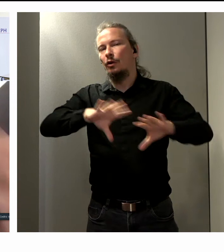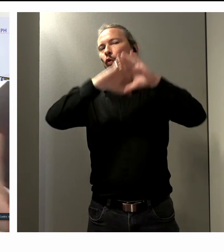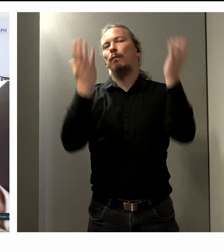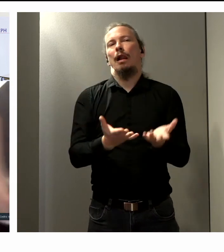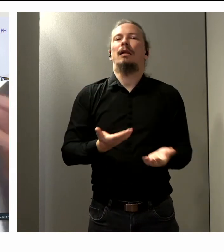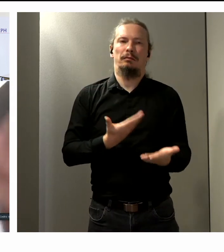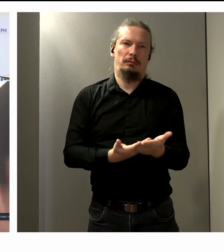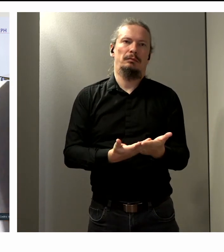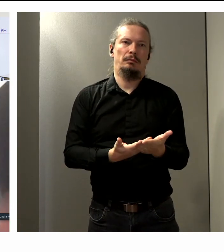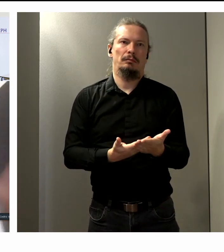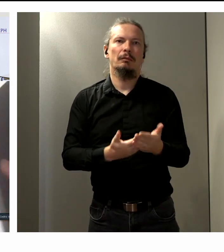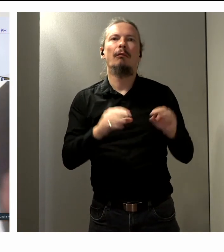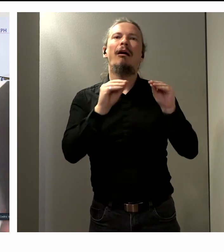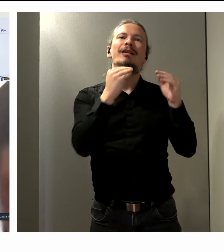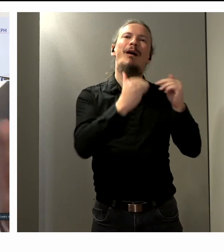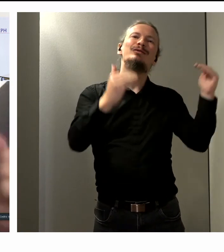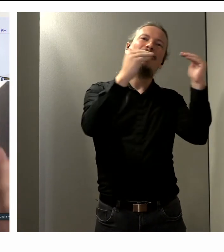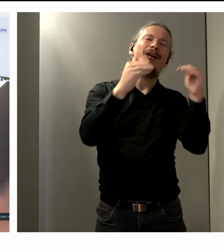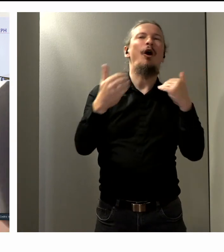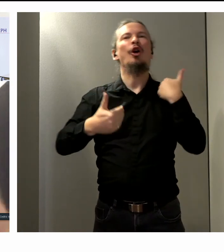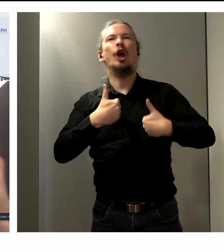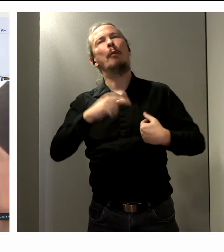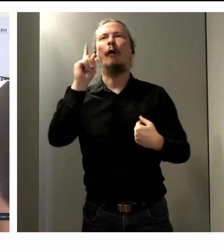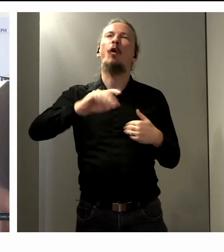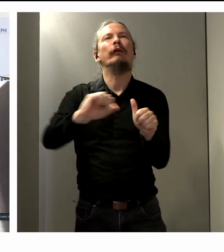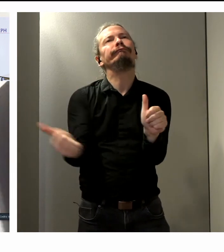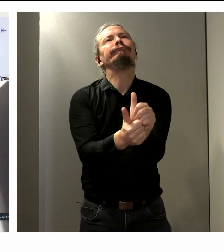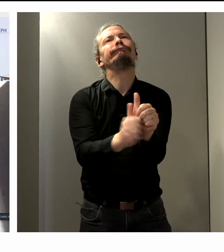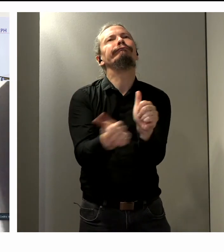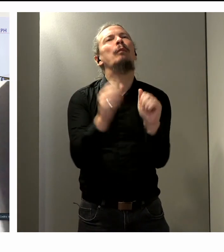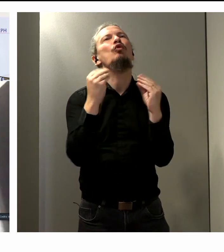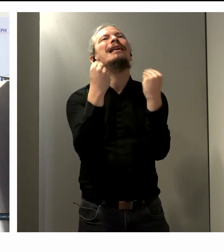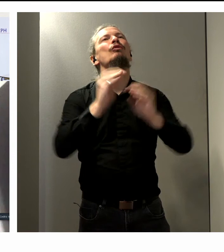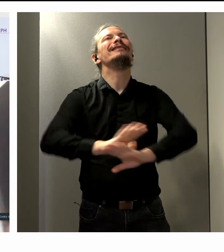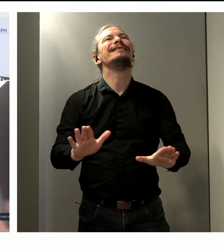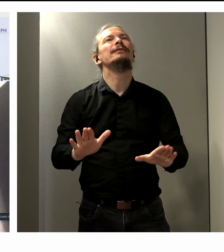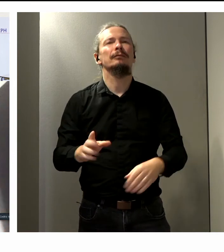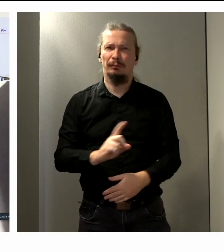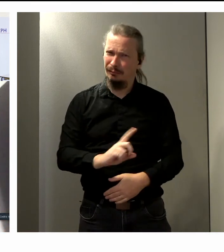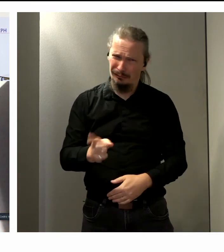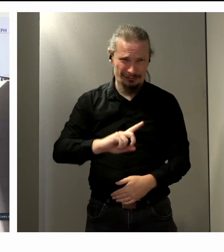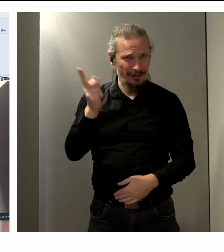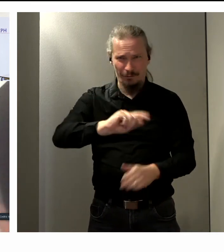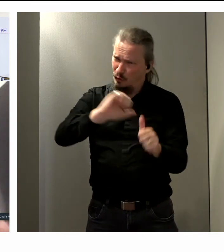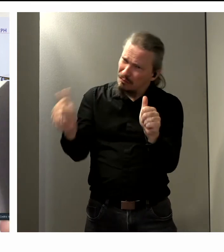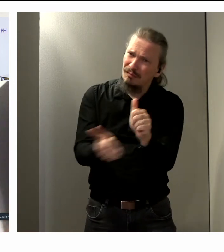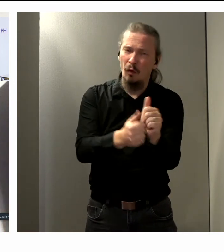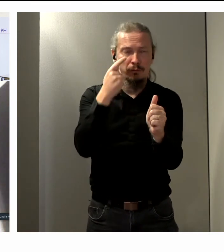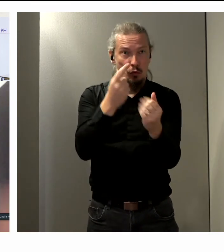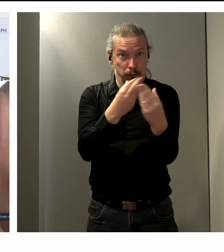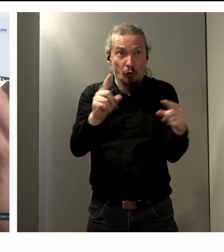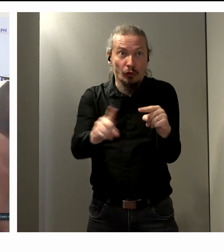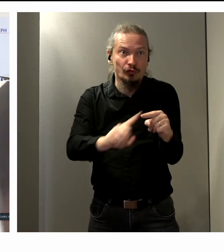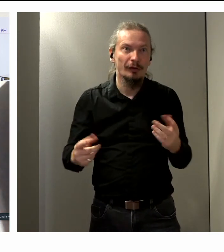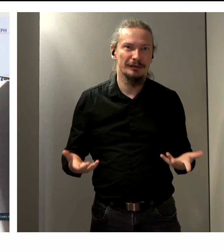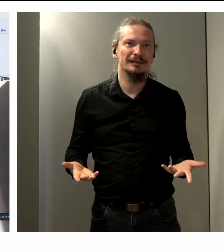enseignement supérieur et handicap, on se dit il faut une assistance pour les cours. En vrai, il faut une assistance pour beaucoup plus que